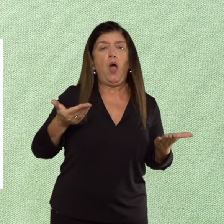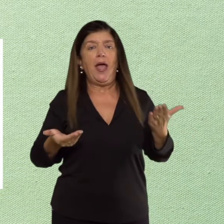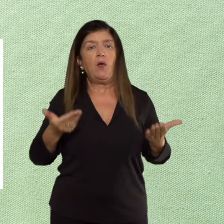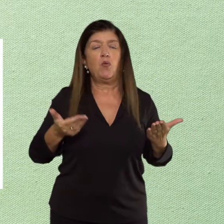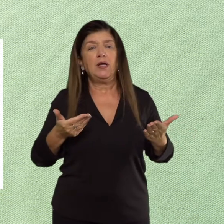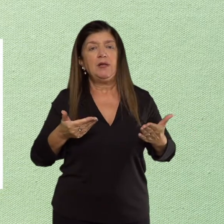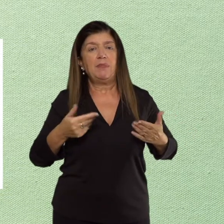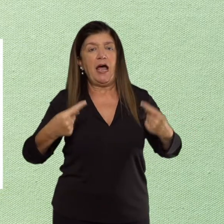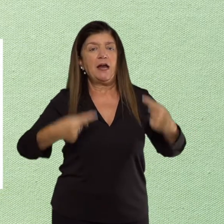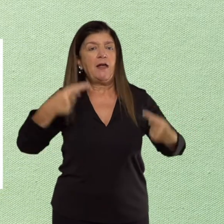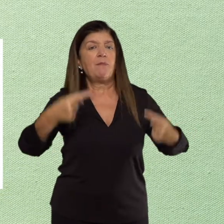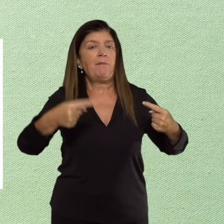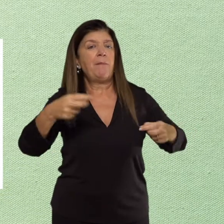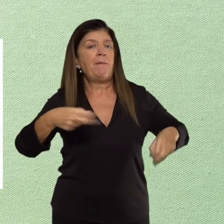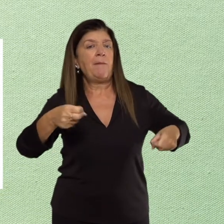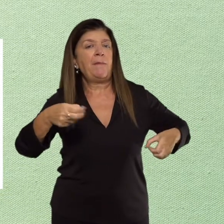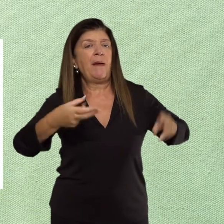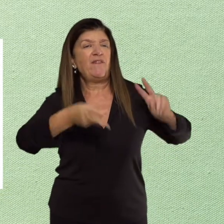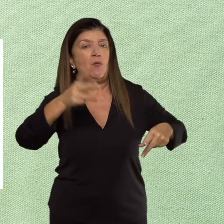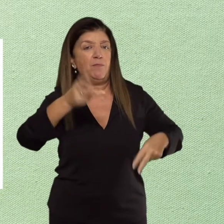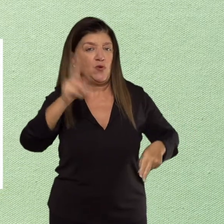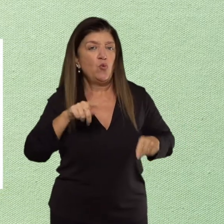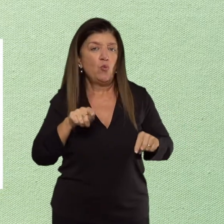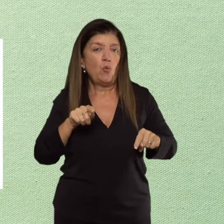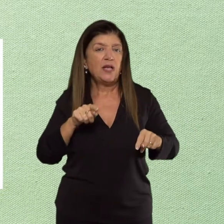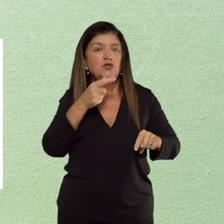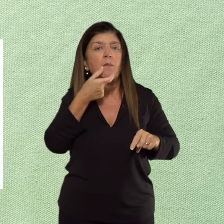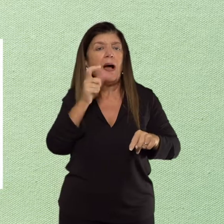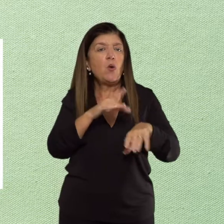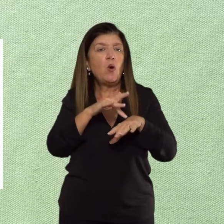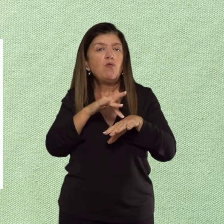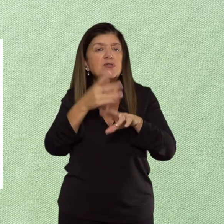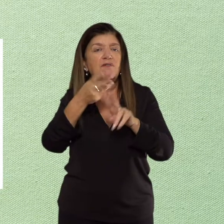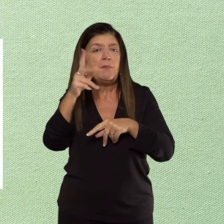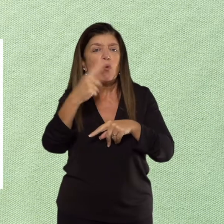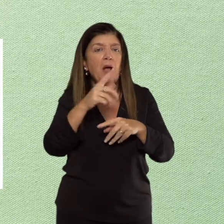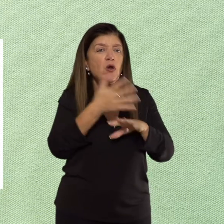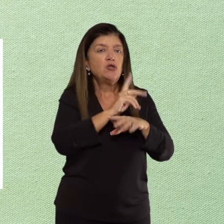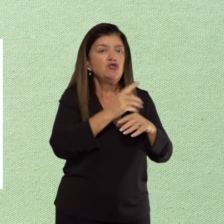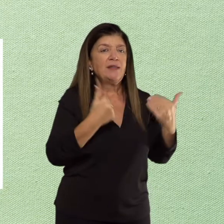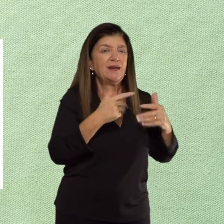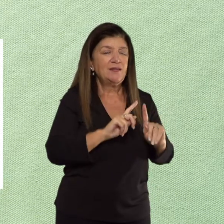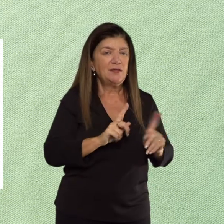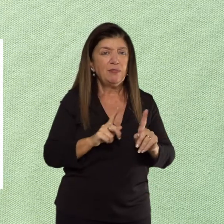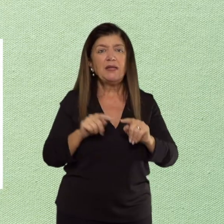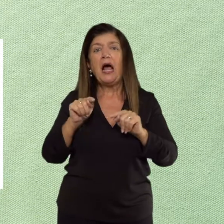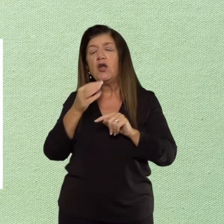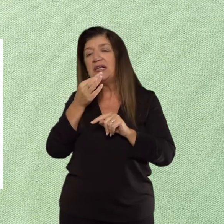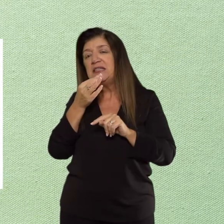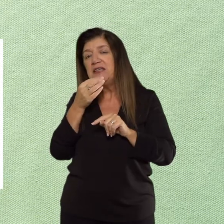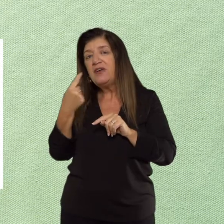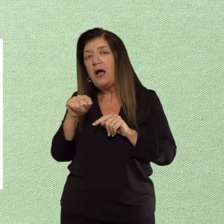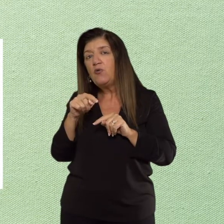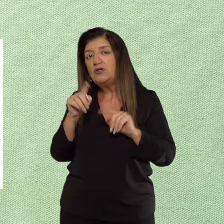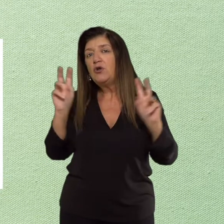tutta la competizione. Quindi questo ci fa venire in mente che non è una questione personale, bensì una questione ambientale, certo. No? Che